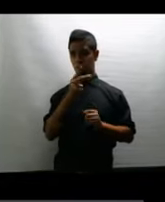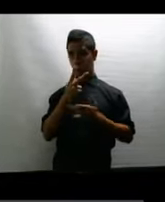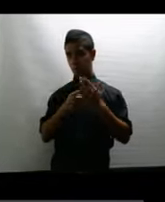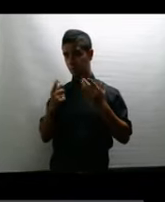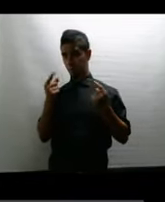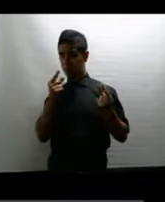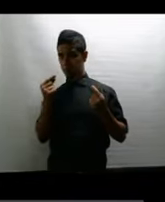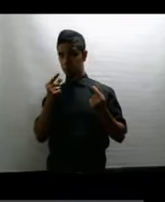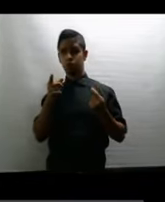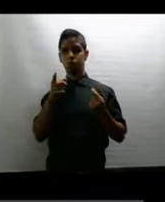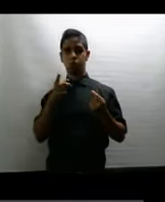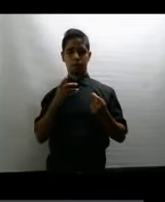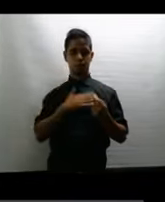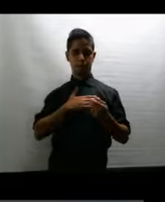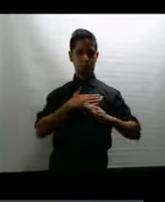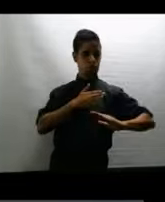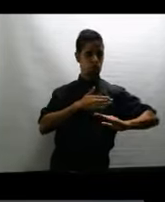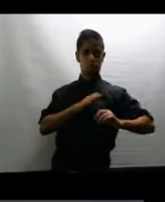nuestras canciones van a dialogar.